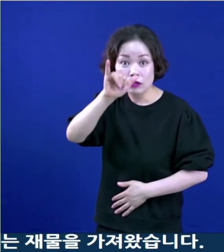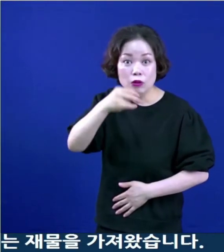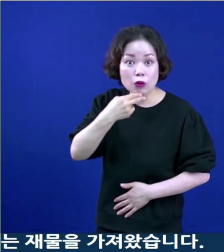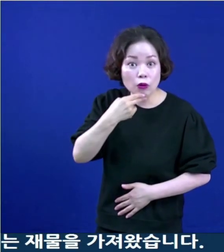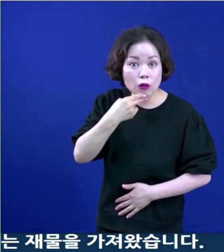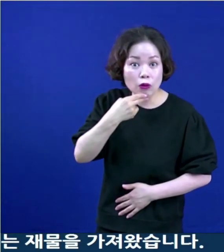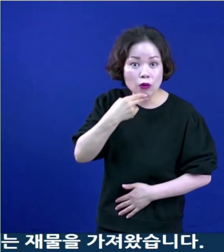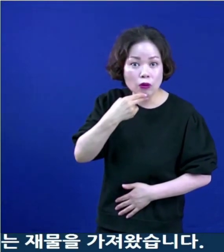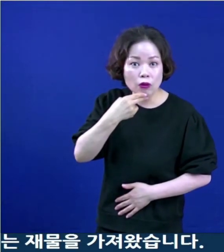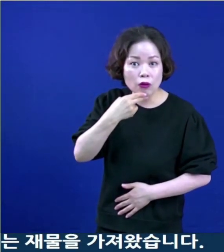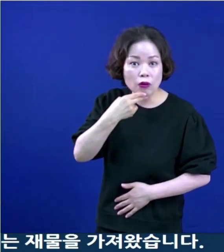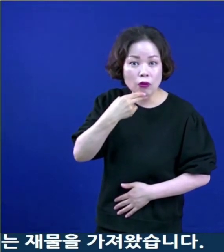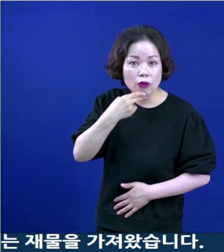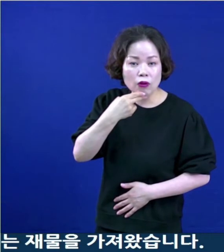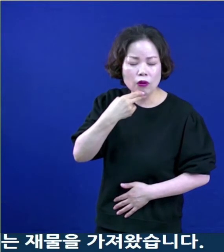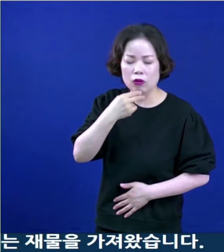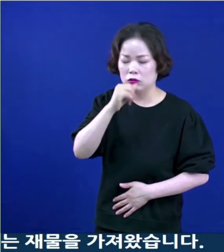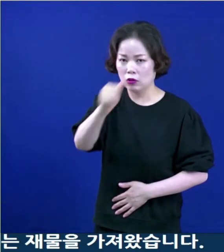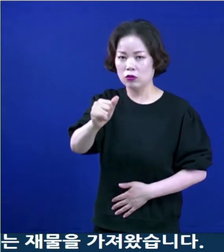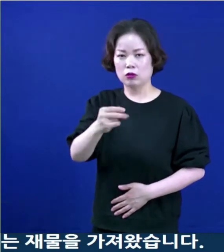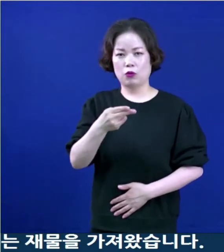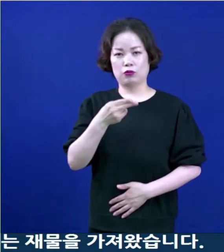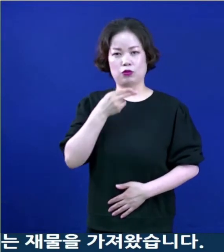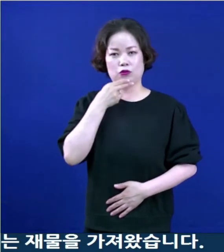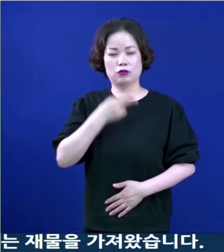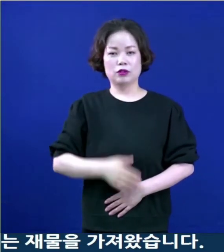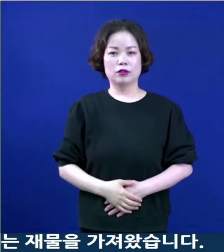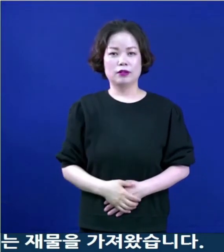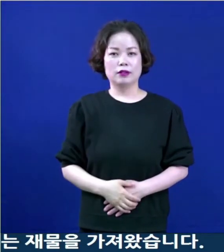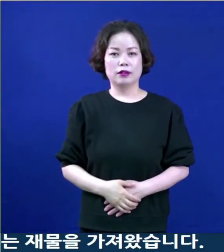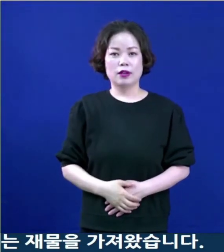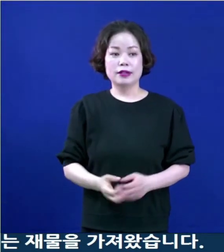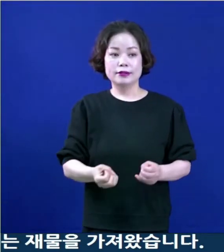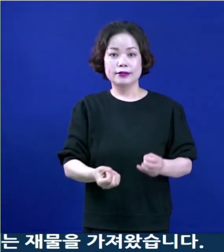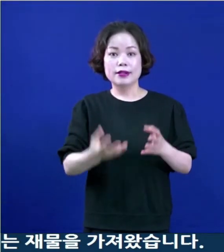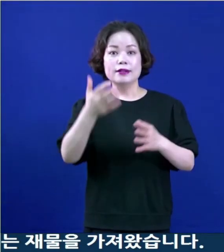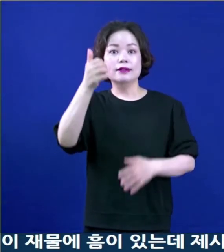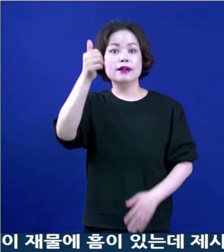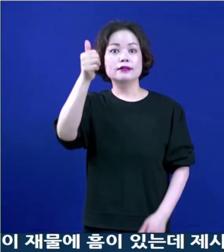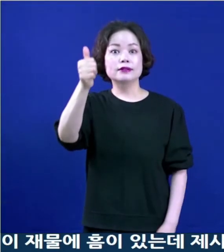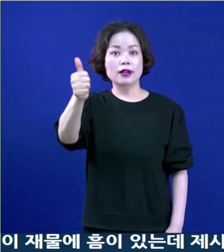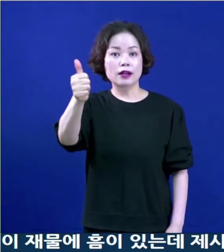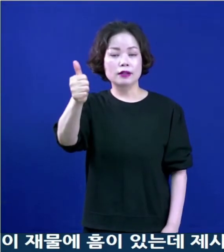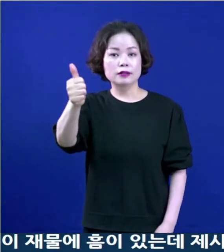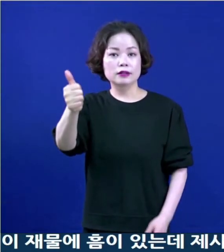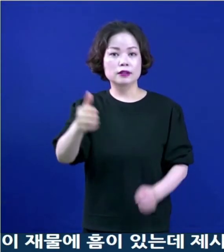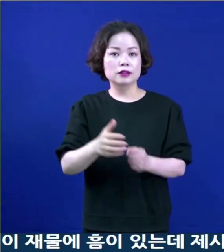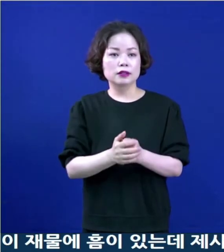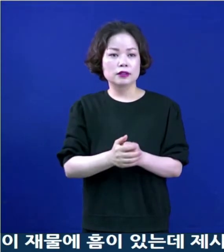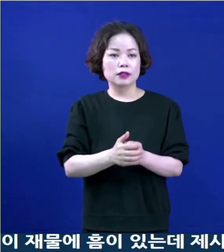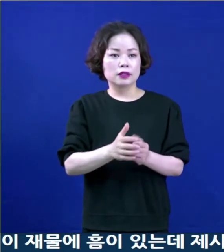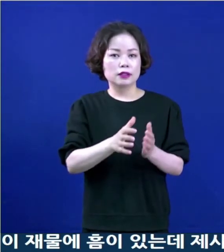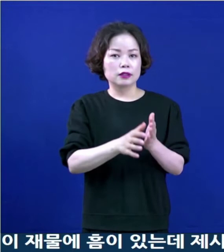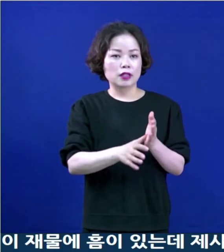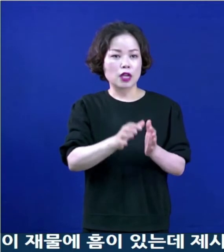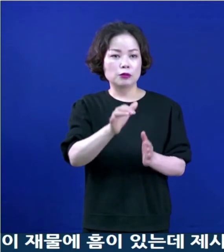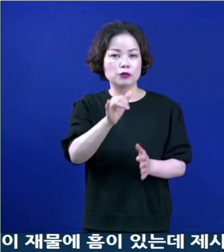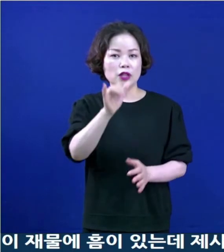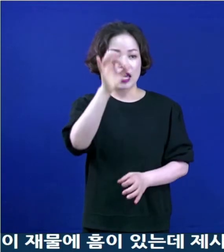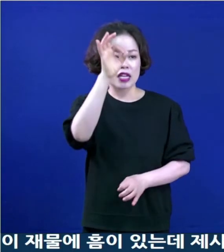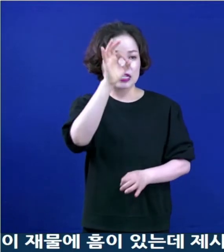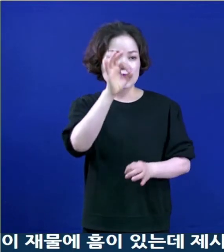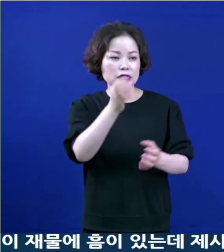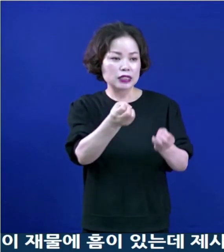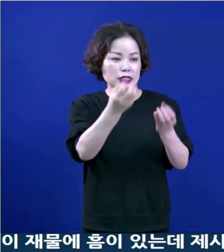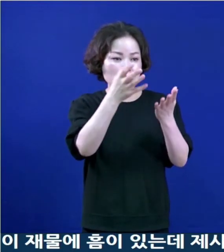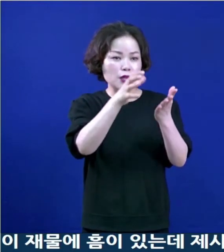없었습니까? 절대 없었습니다. 제사장에게는 제물에 흠이 있는가